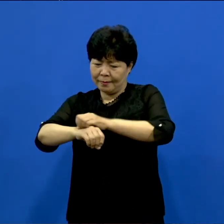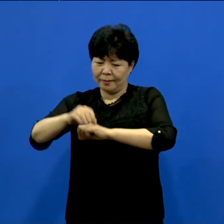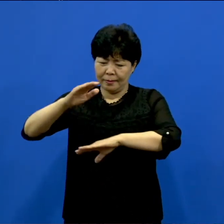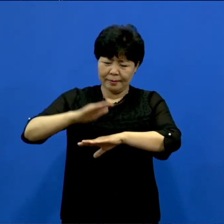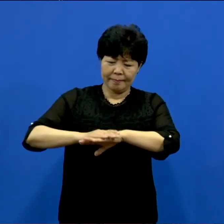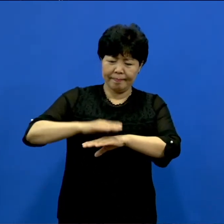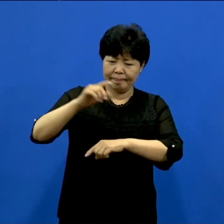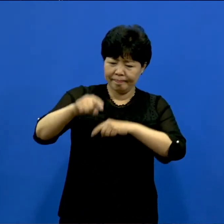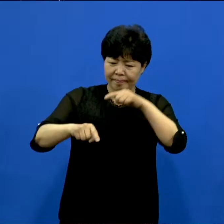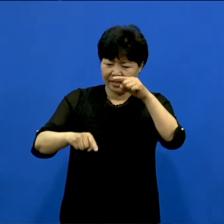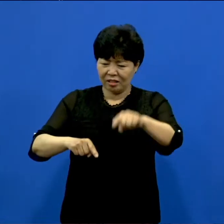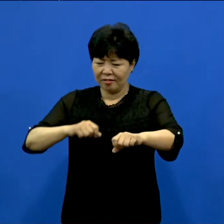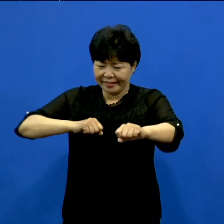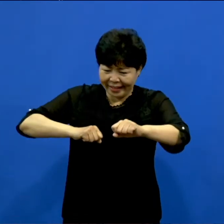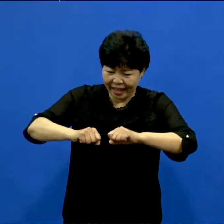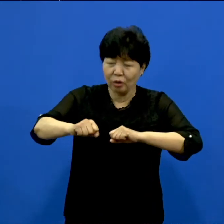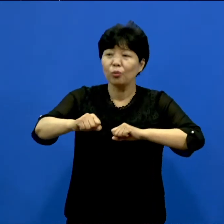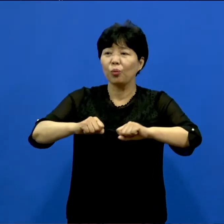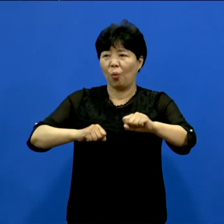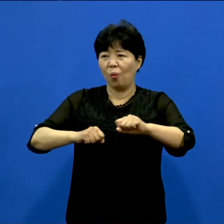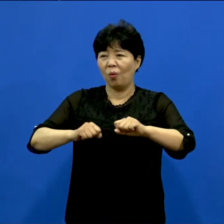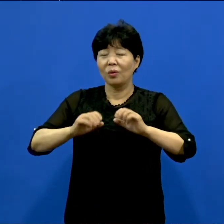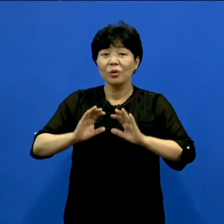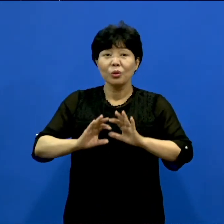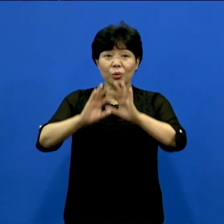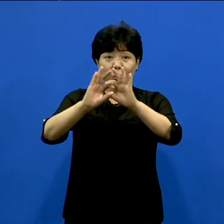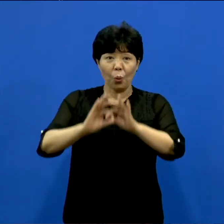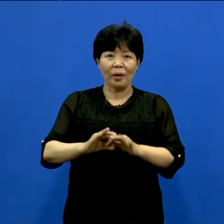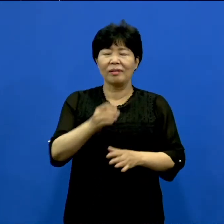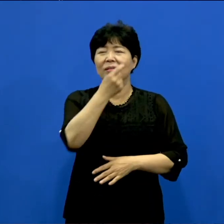믿음은 행동으로 증명되어야 하고